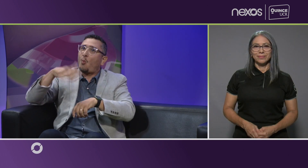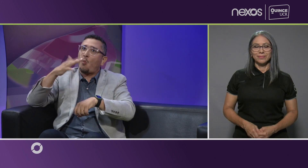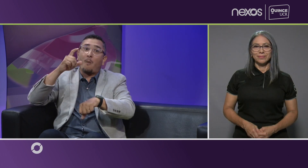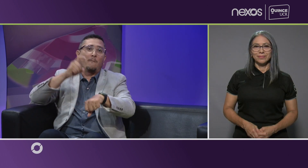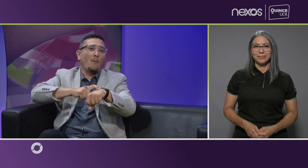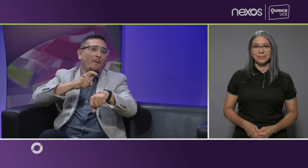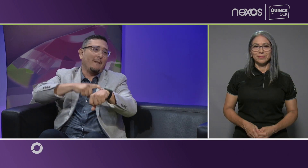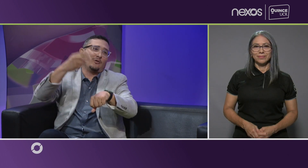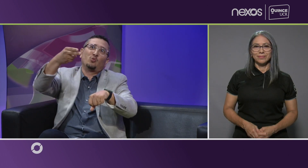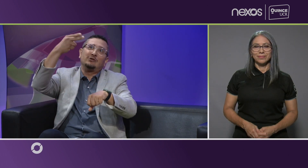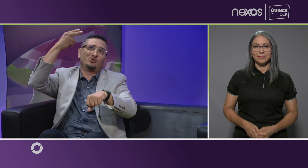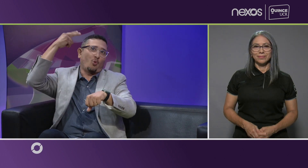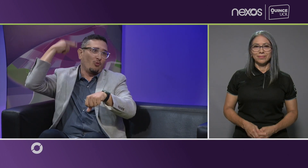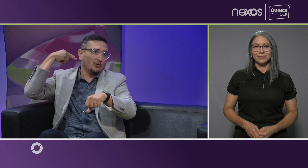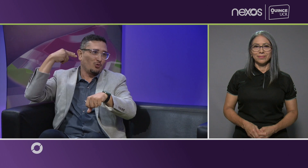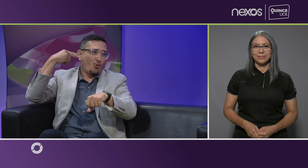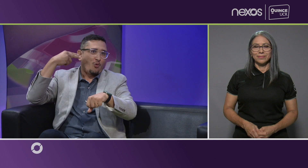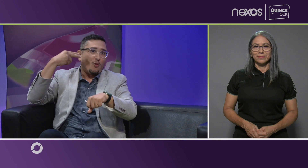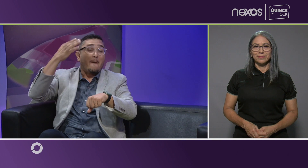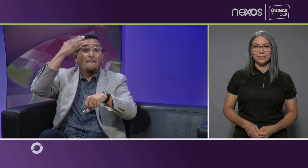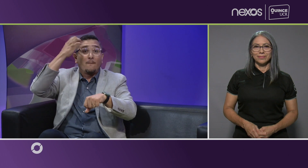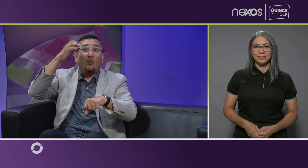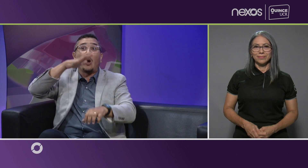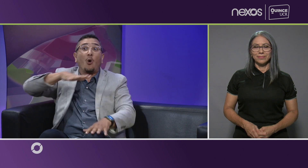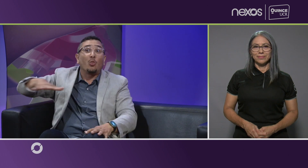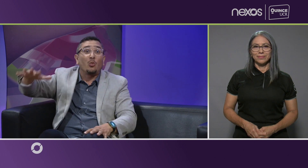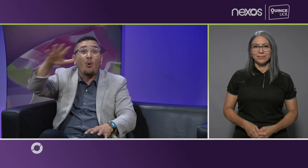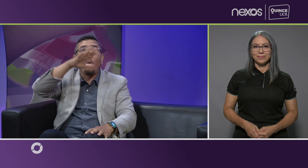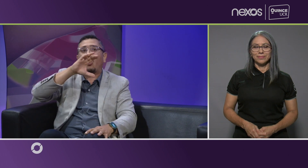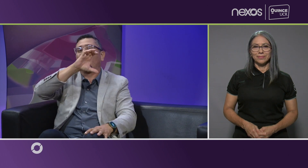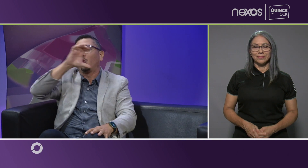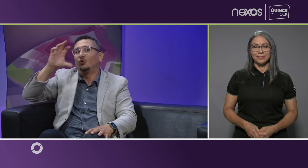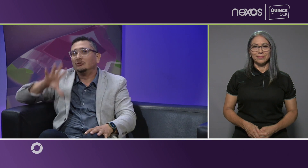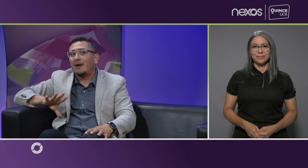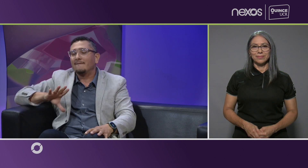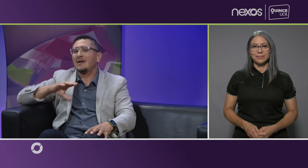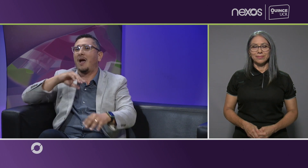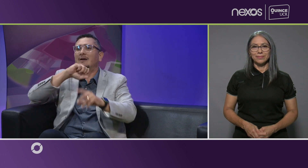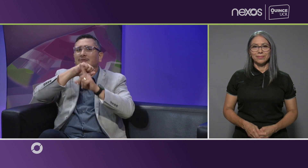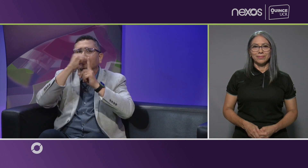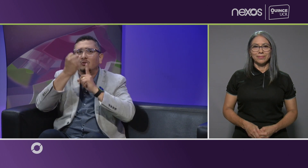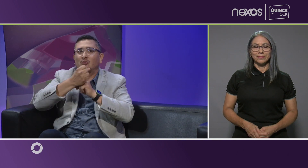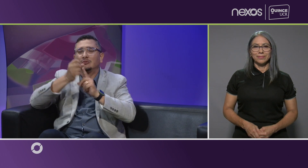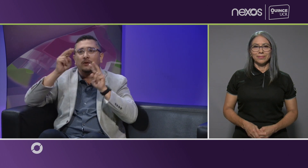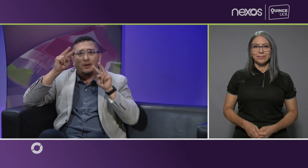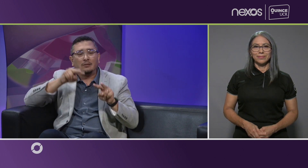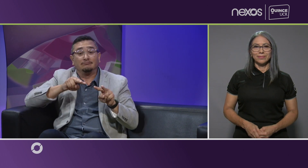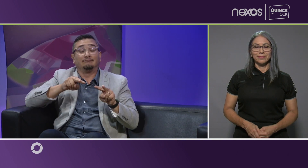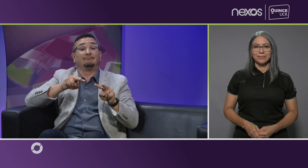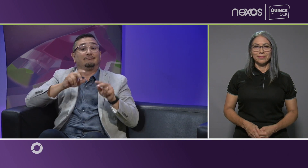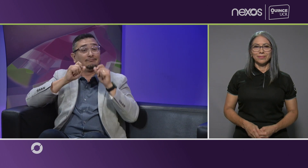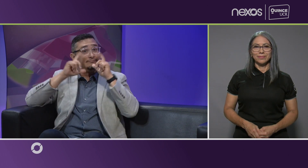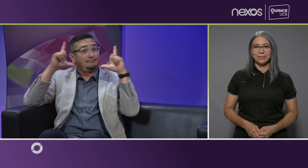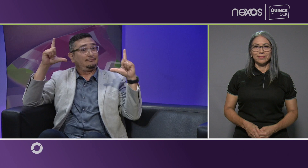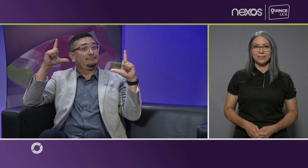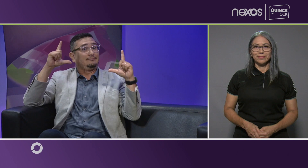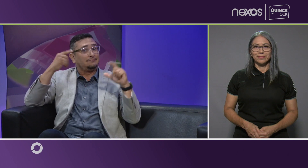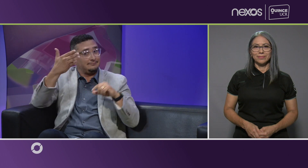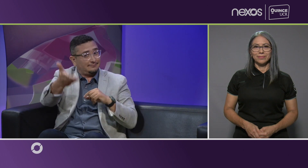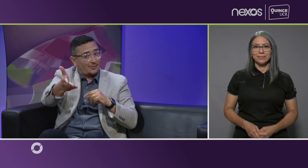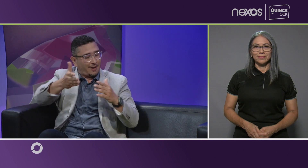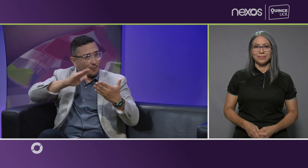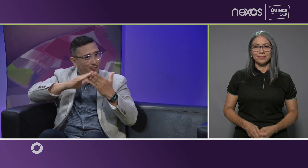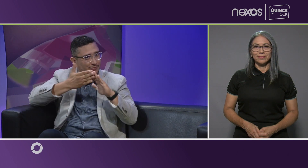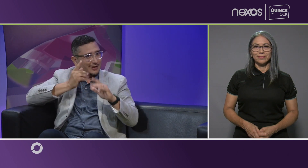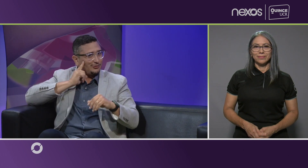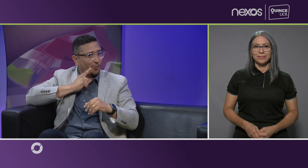necesario mediante marchas, actividades. Es histórico precisamente porque en Costa Rica la situación que